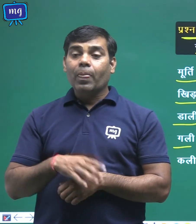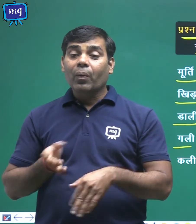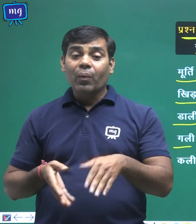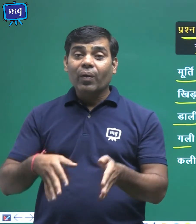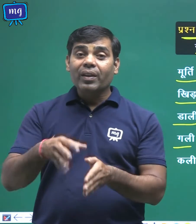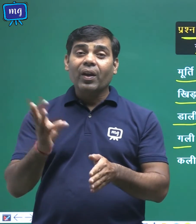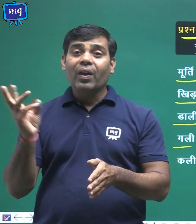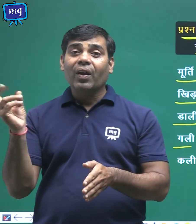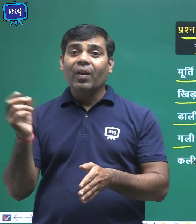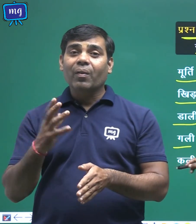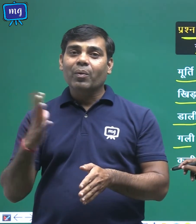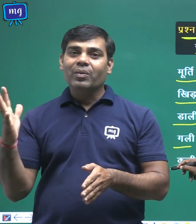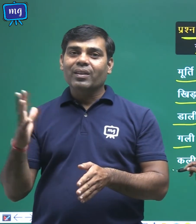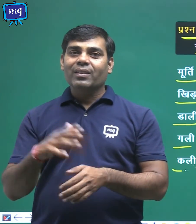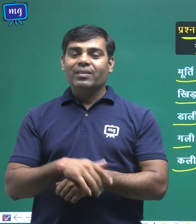गलियाँ।